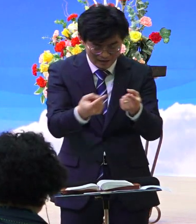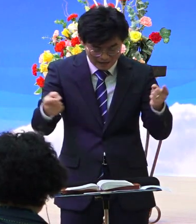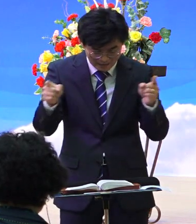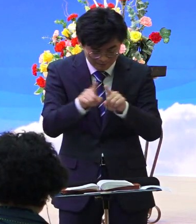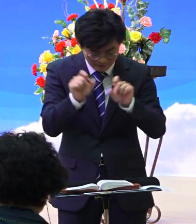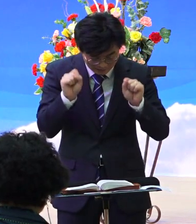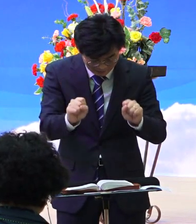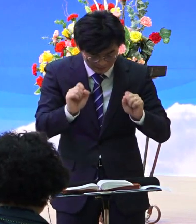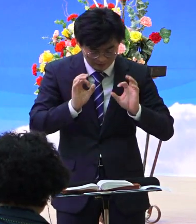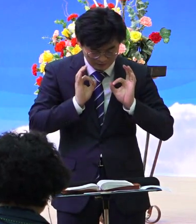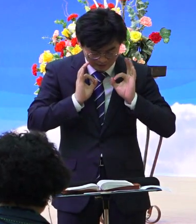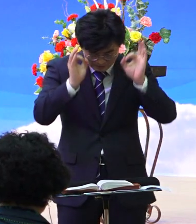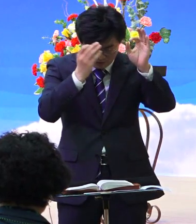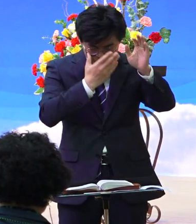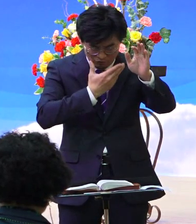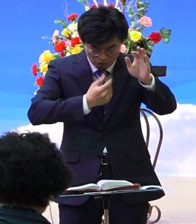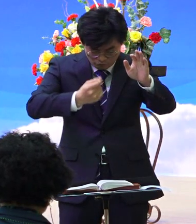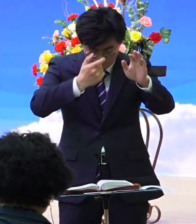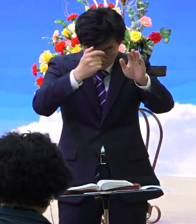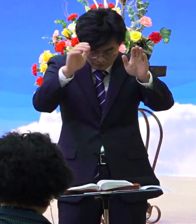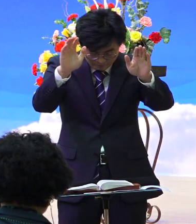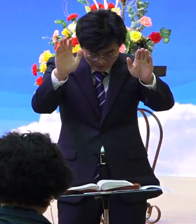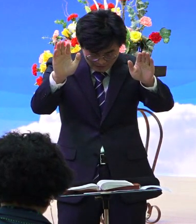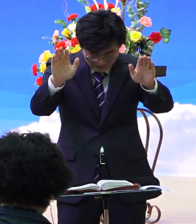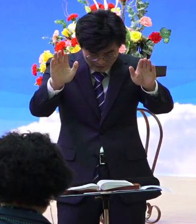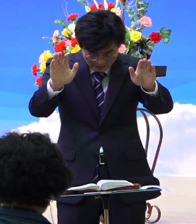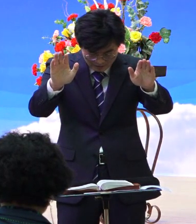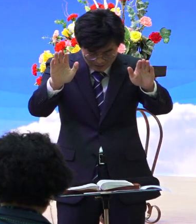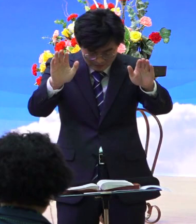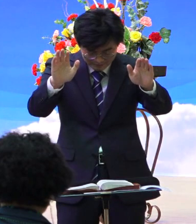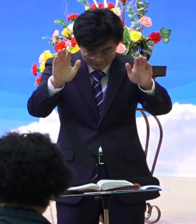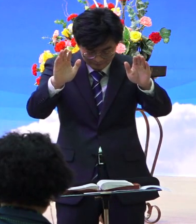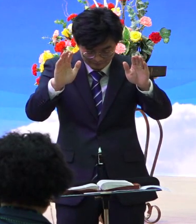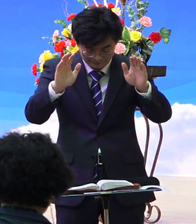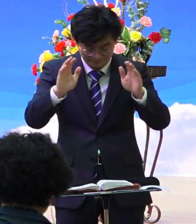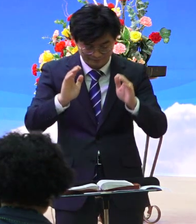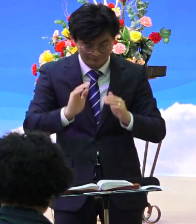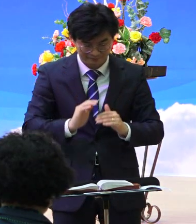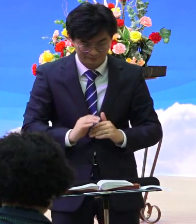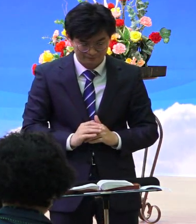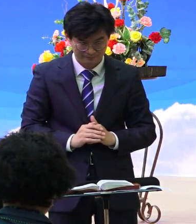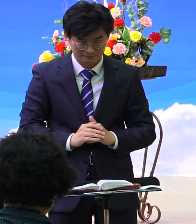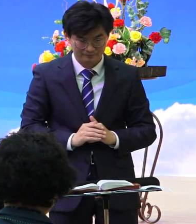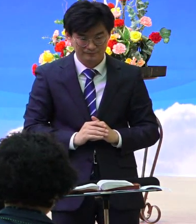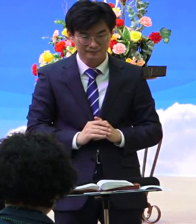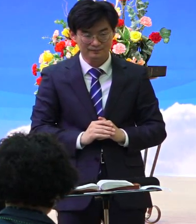계시기를 간절히 축원하옵나이다. 아멘.